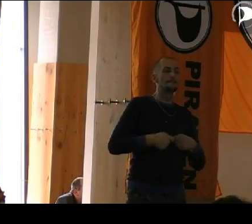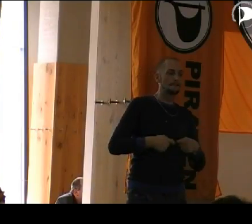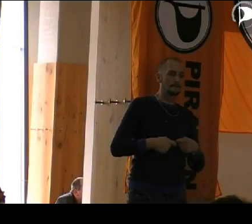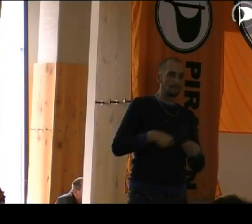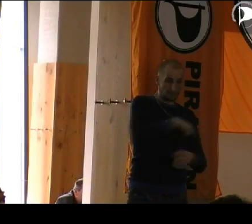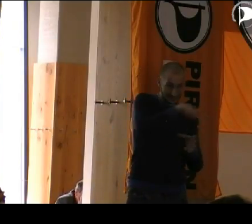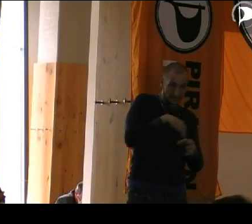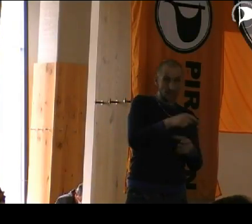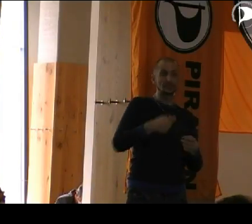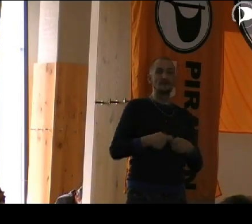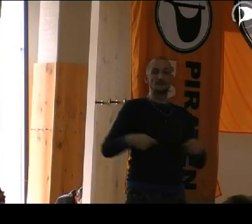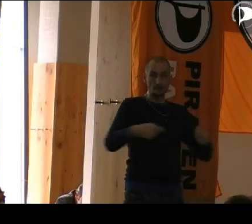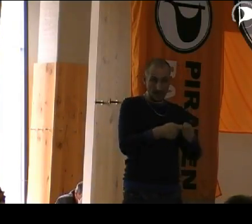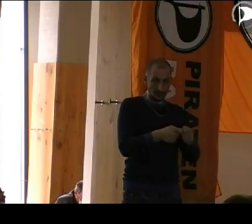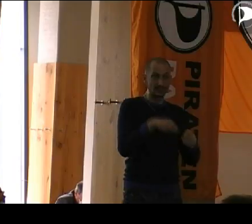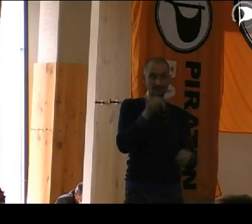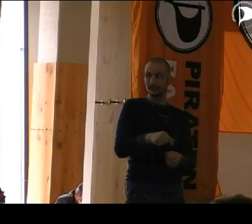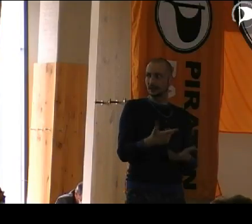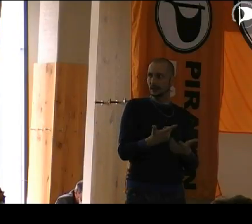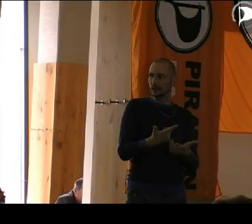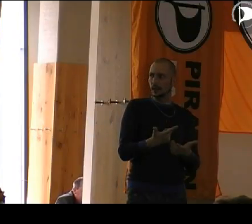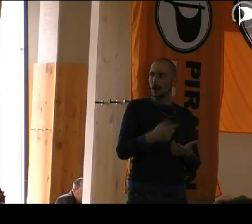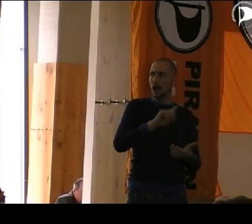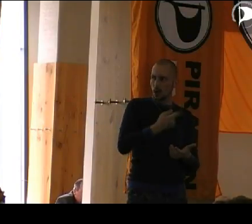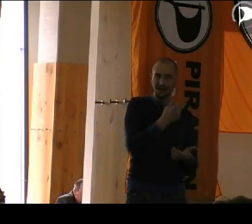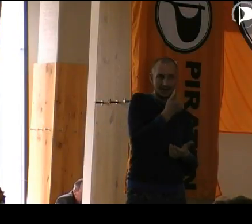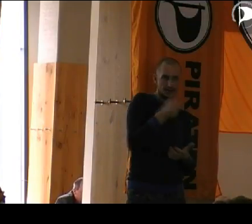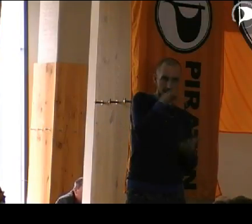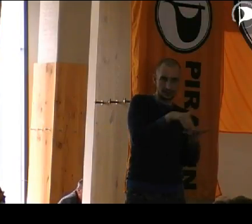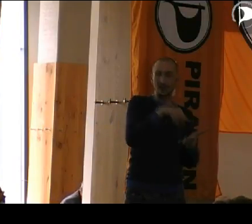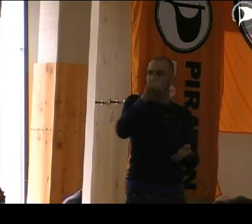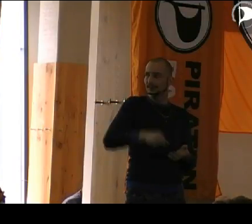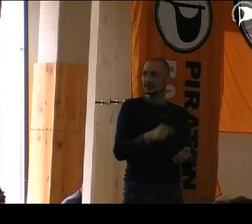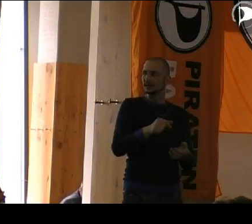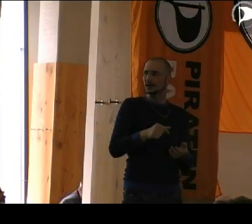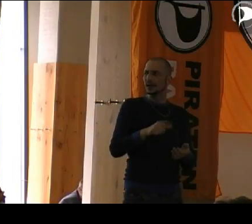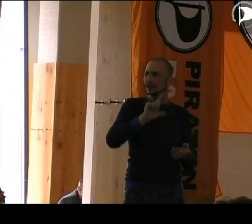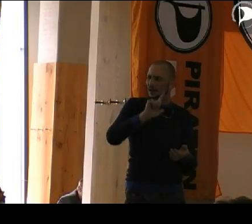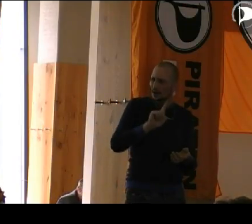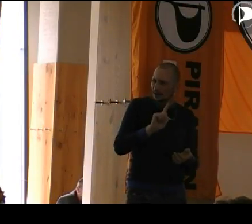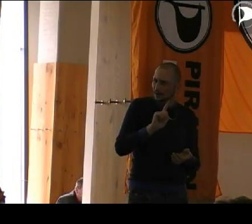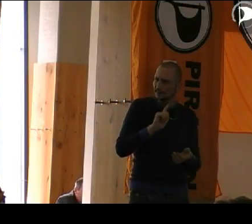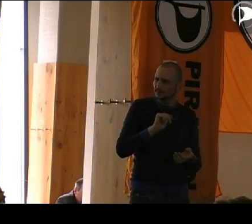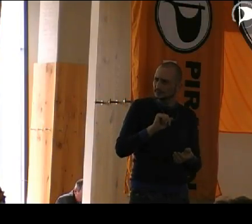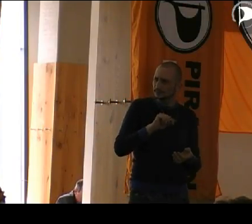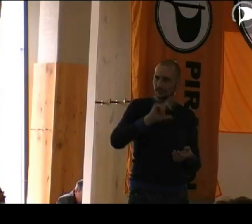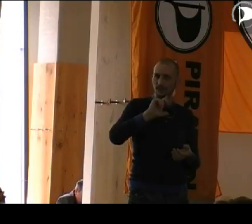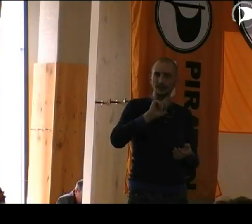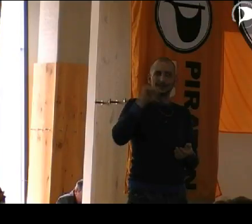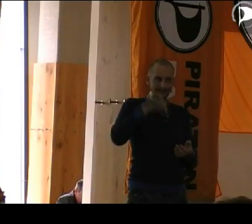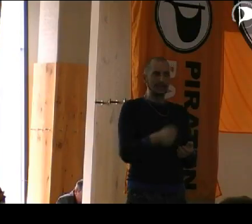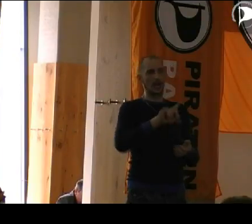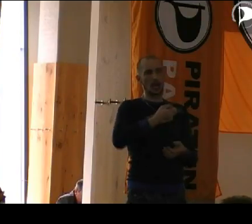andere weise und kann ist dann auch die bereiche wo keine die regierung existiert auch entsprechend einsetzen